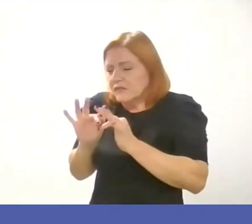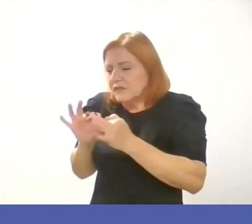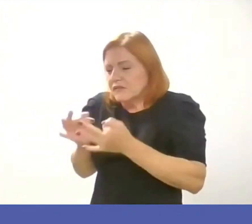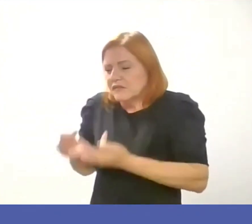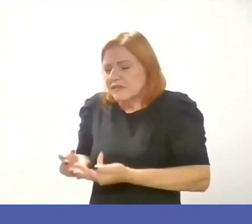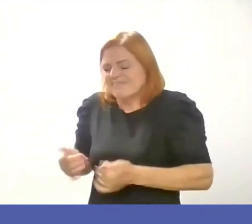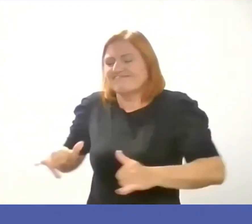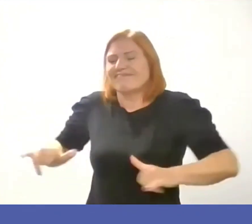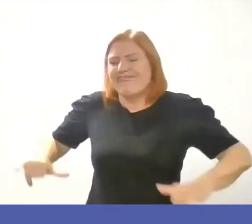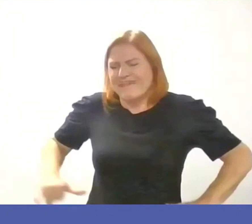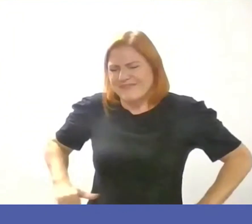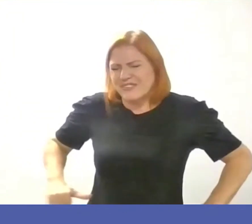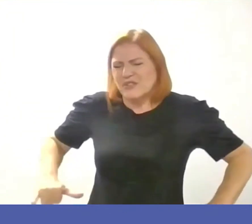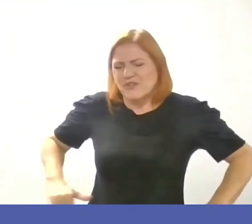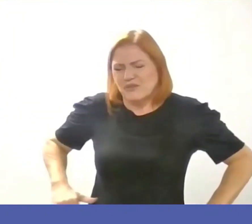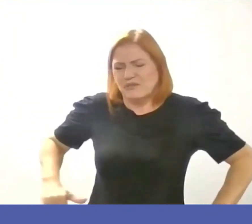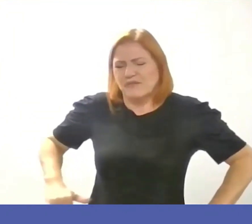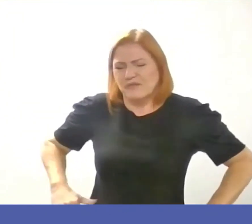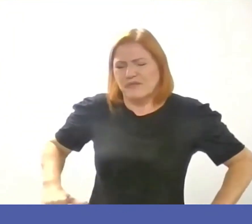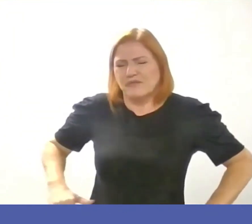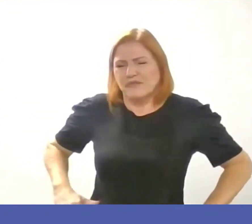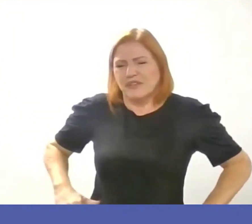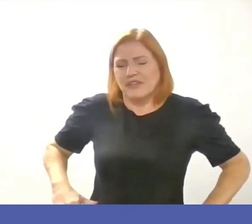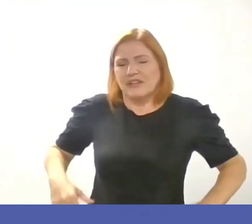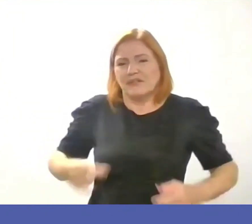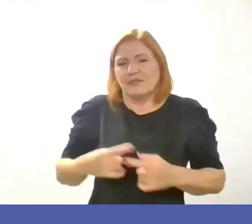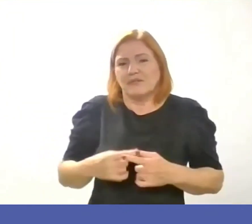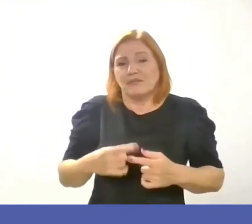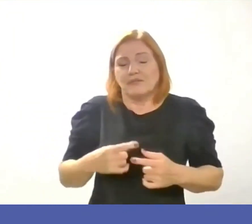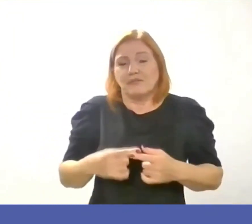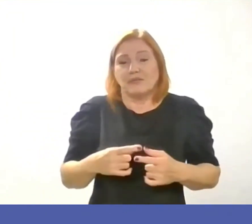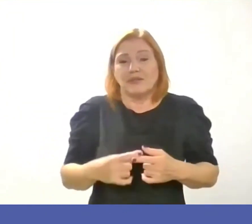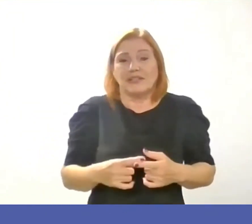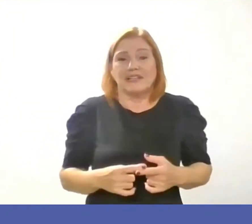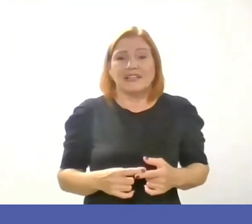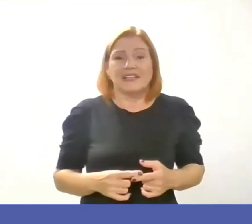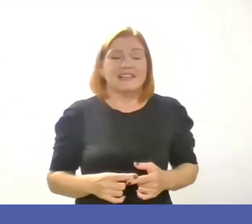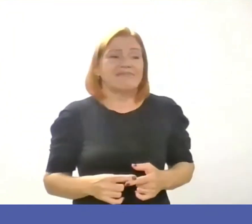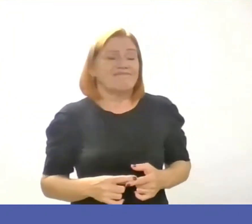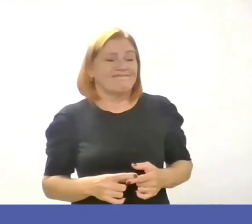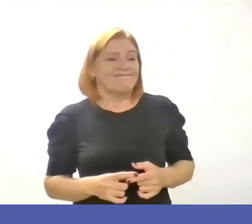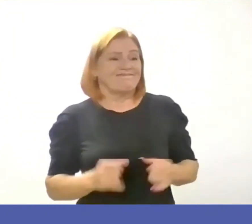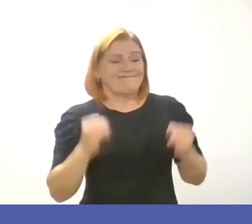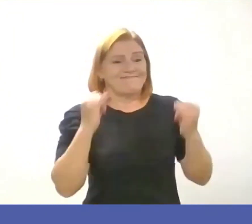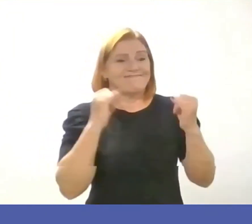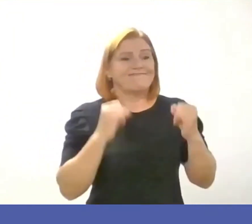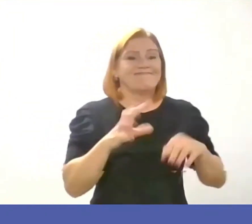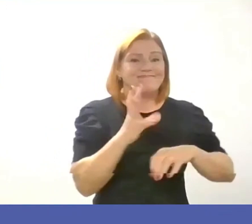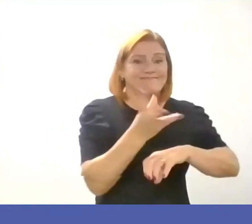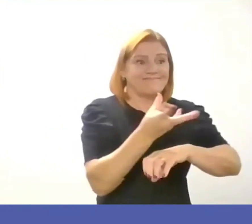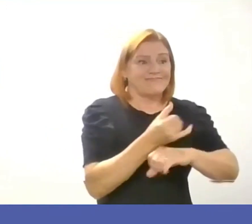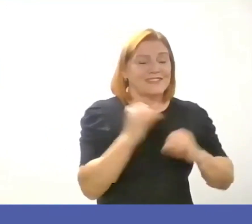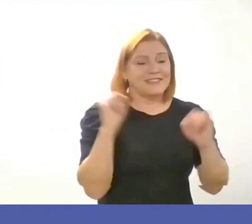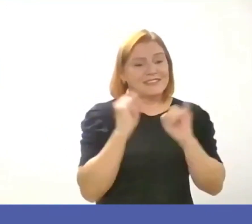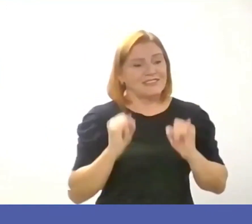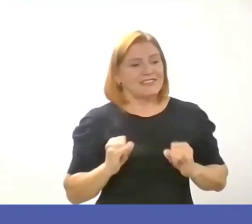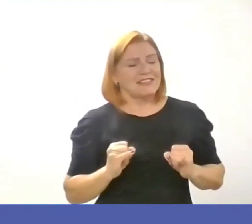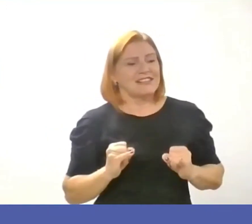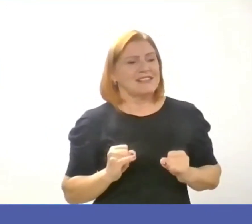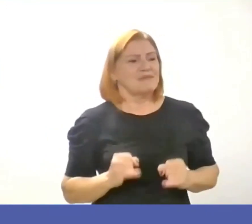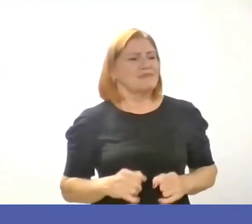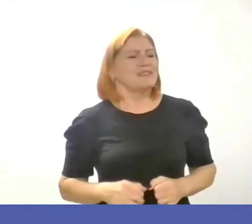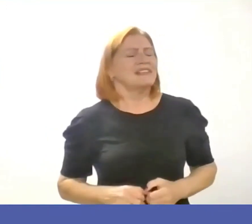Os do período da igreja em Esmirna sofreram fortes perseguições e muitos foram torturados e mortos por causa da